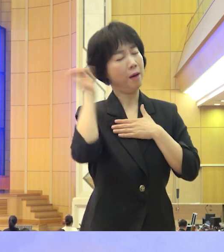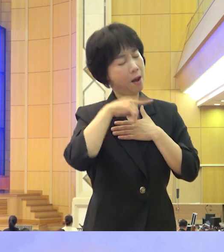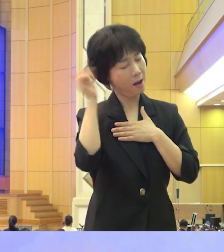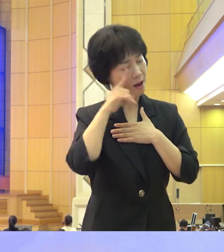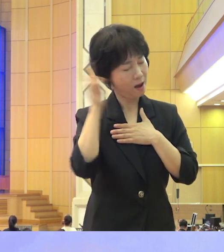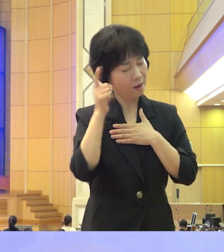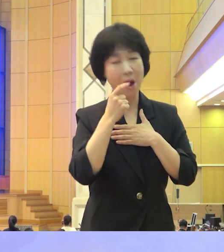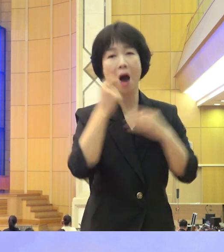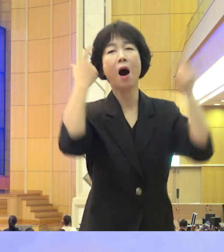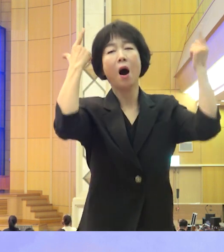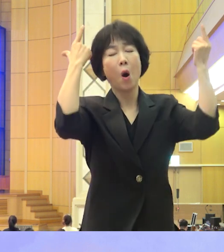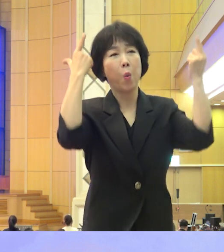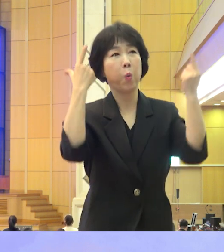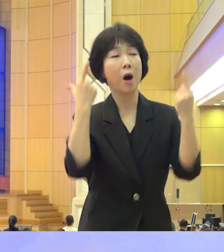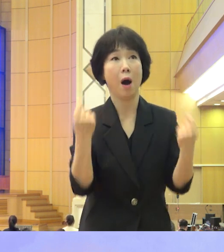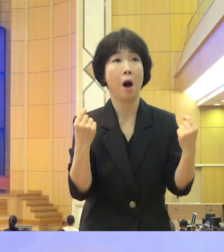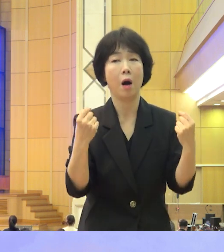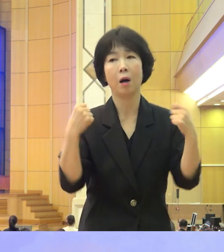고나여